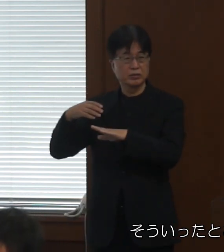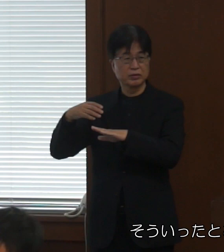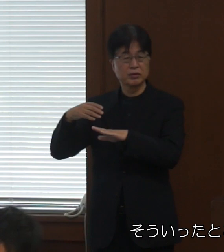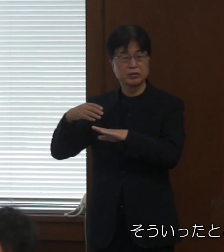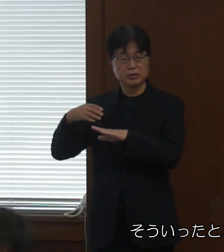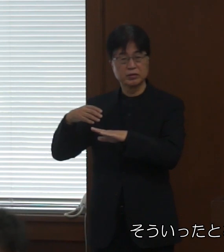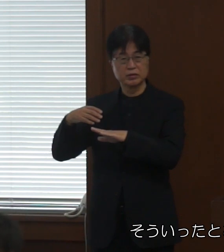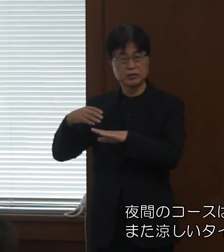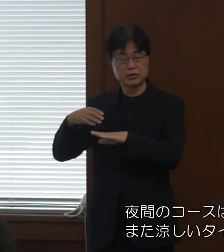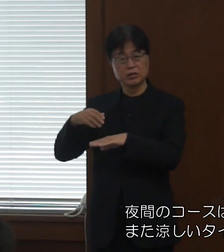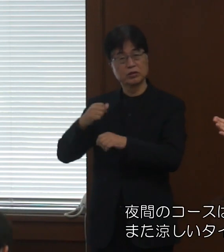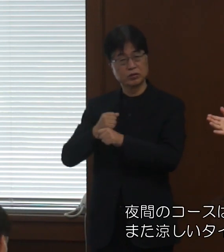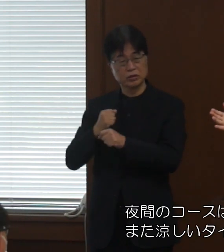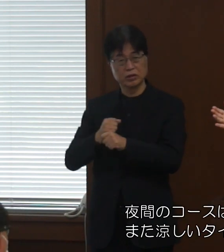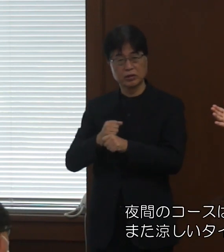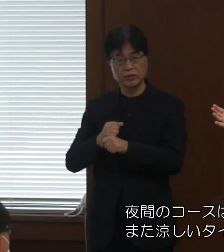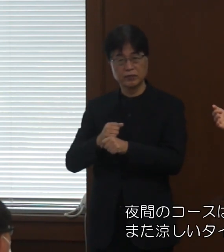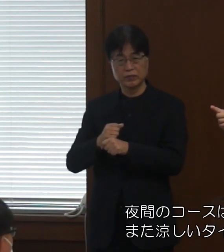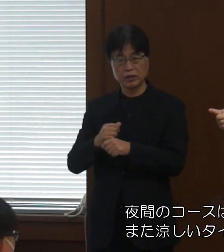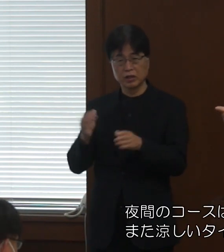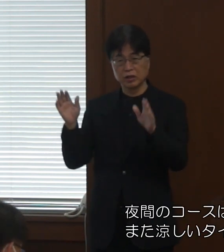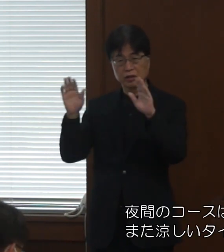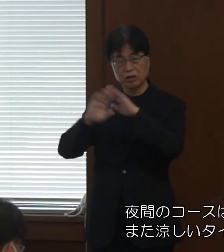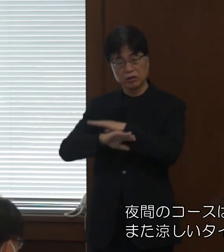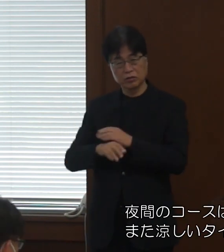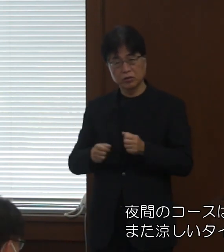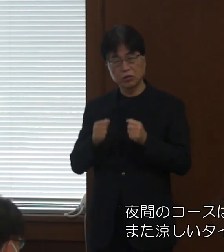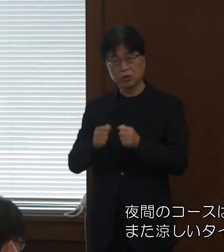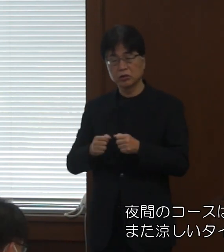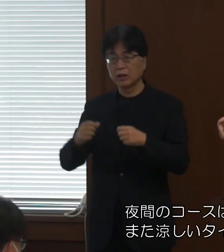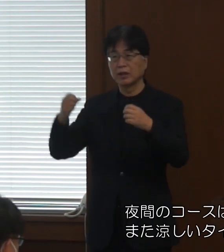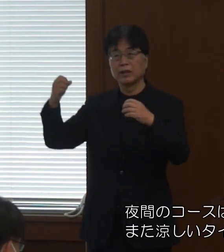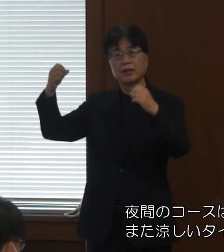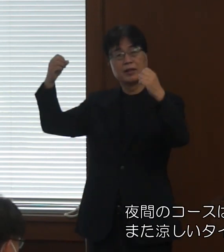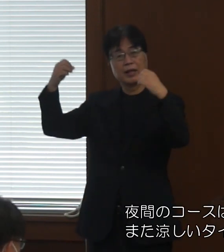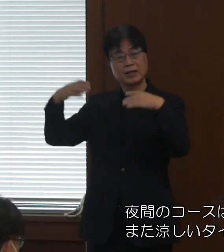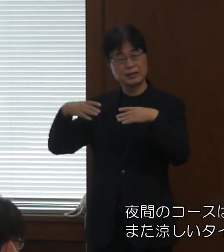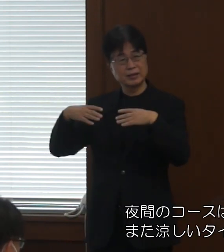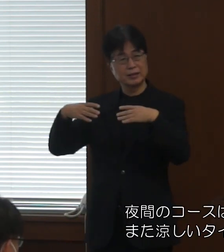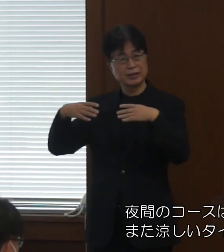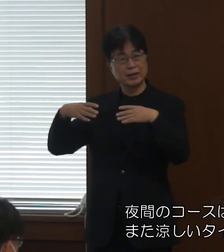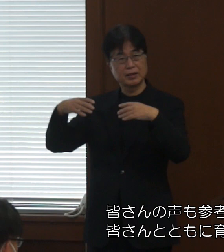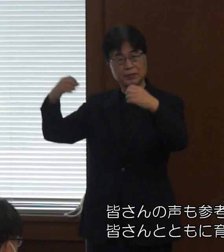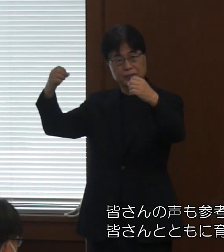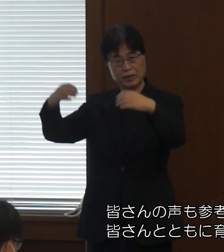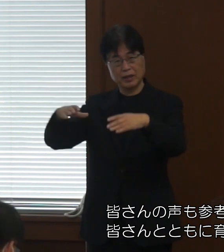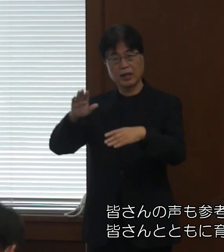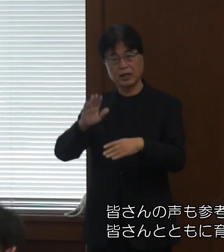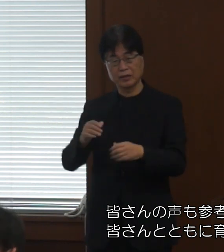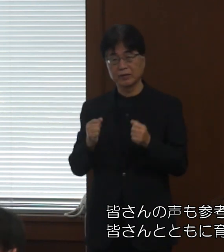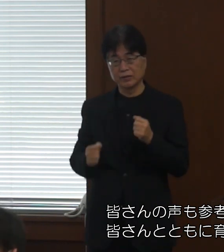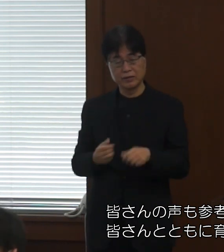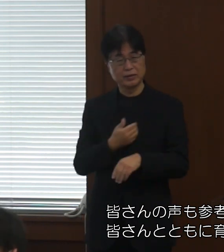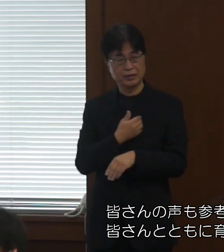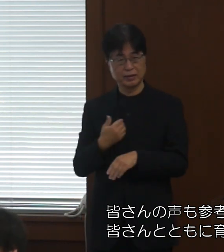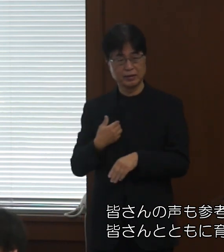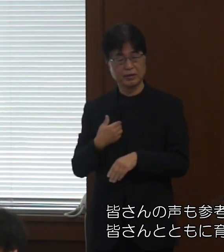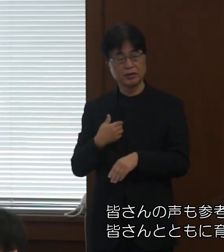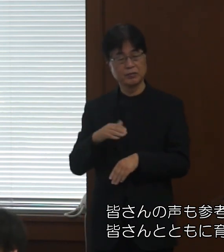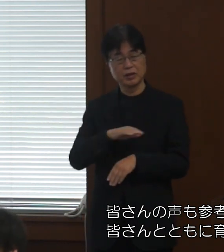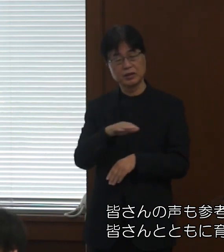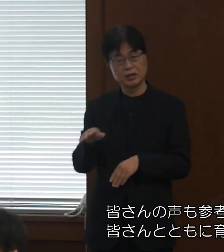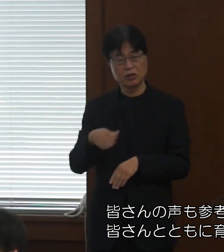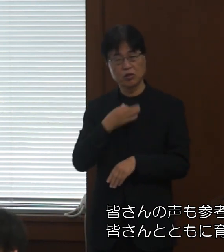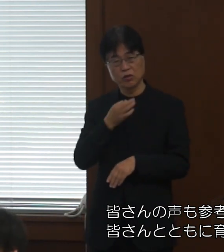で夜間のコースはライトアップでまた涼しいタイミングでもありますので皆さんの声も参考にしながら